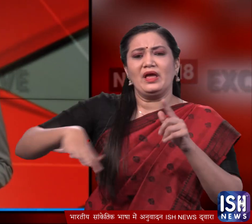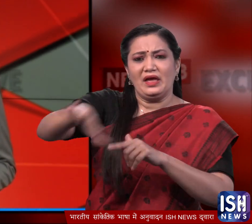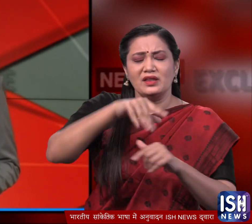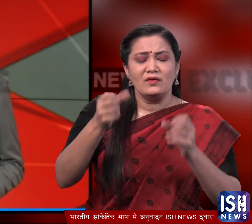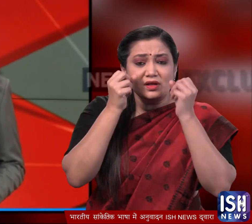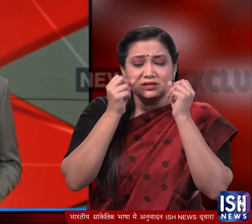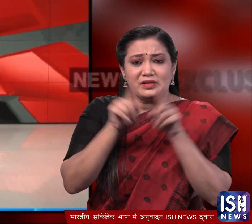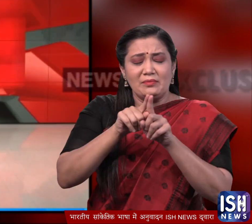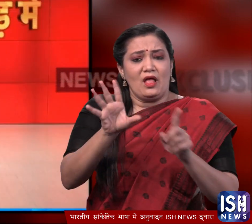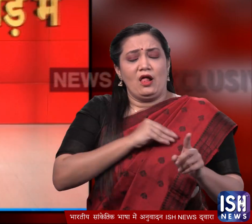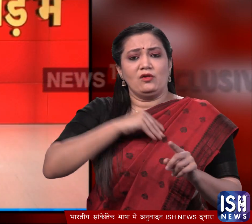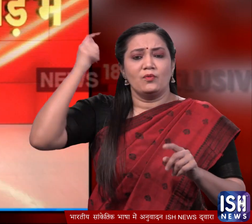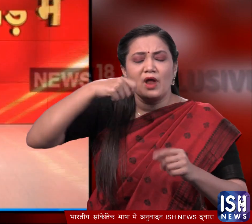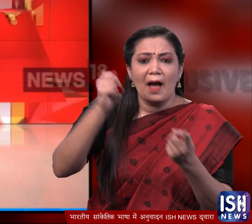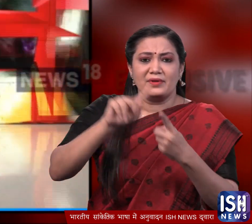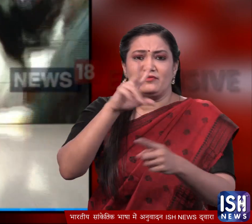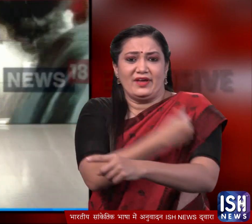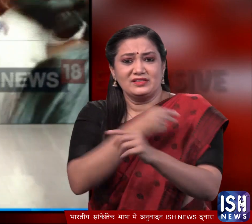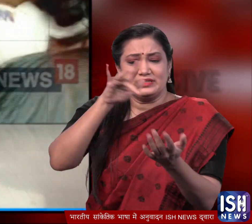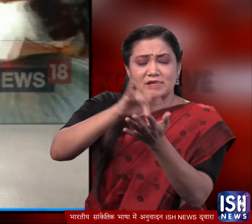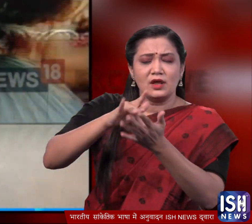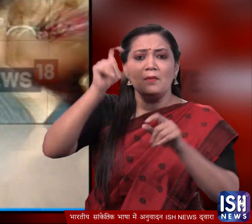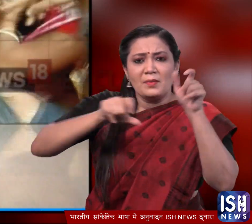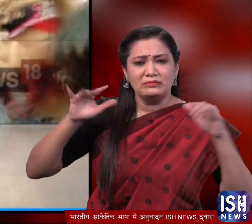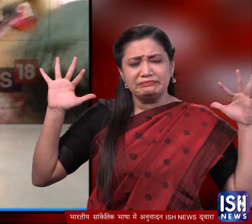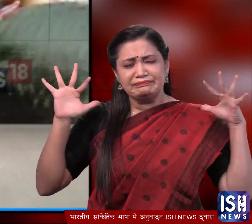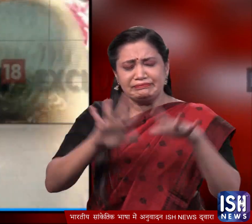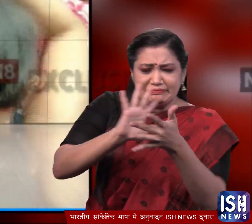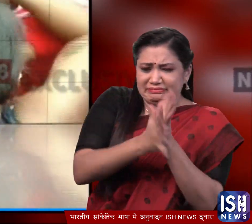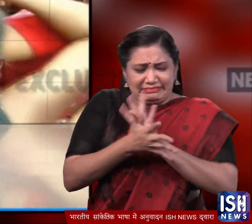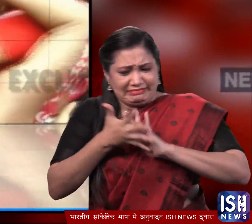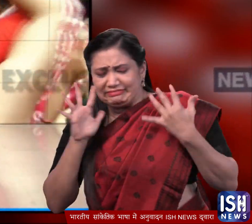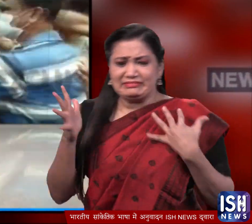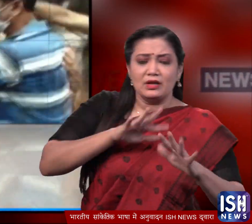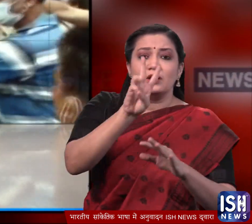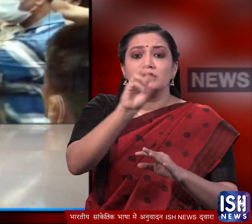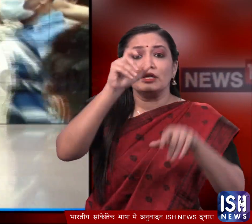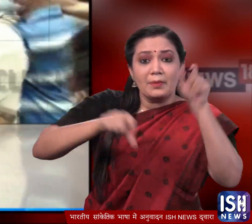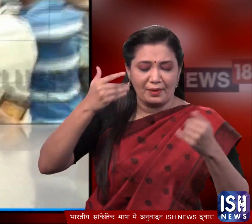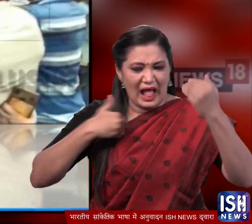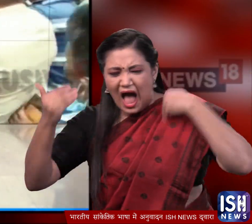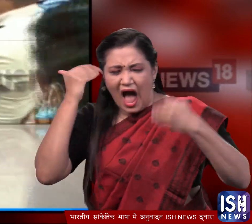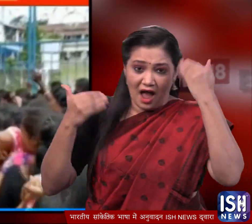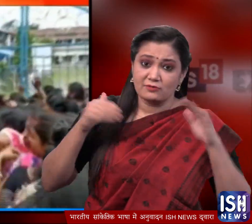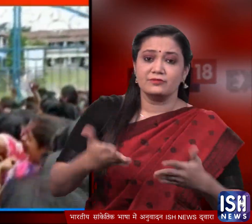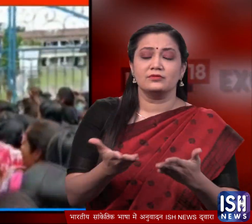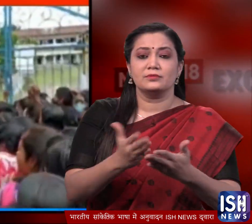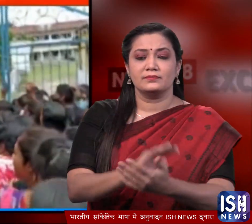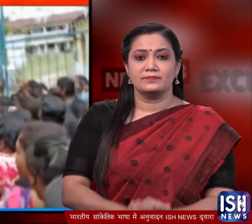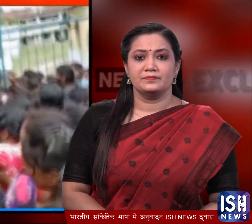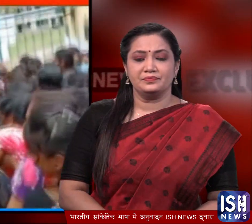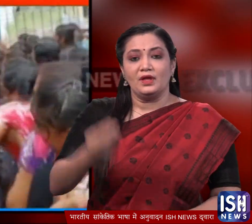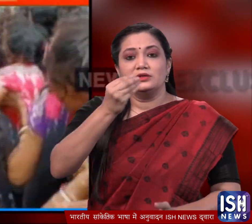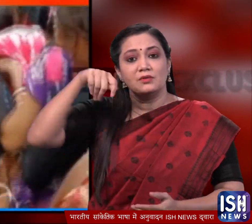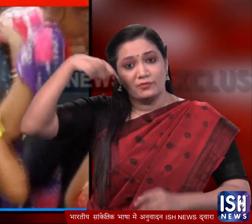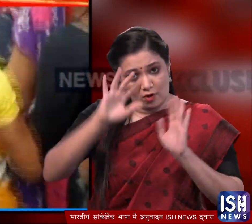तस्वीरें सामने आई। वहां एक वैक्सीन सेंटर पर टीका लगवाने की होड़ में लोगों के बीच भगदड़ मच गई और करीब 30 लोग घायल हो गए, जिसकी